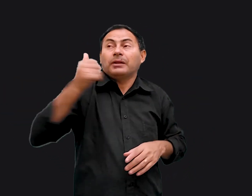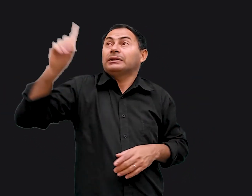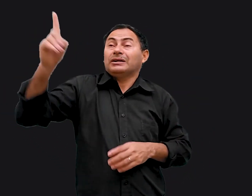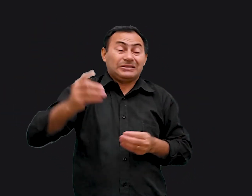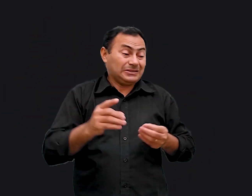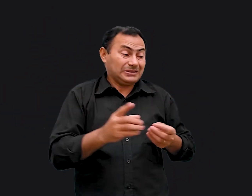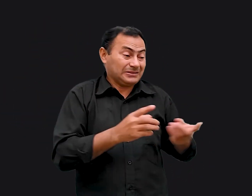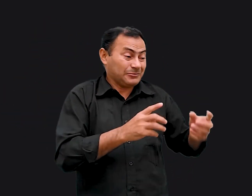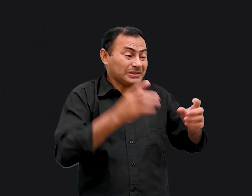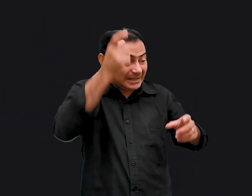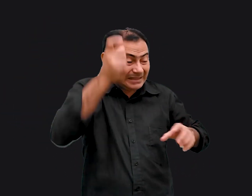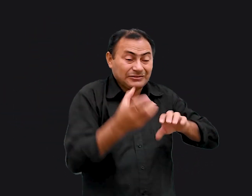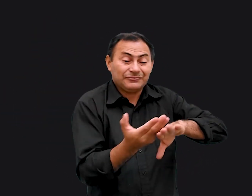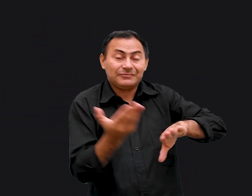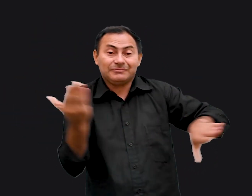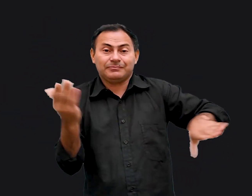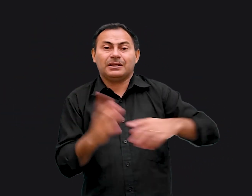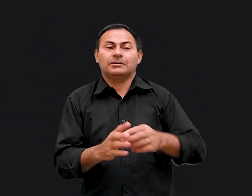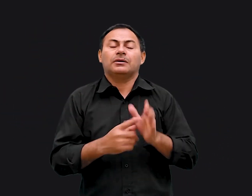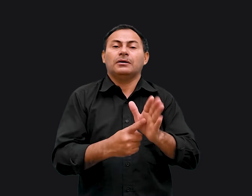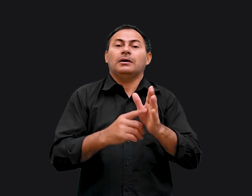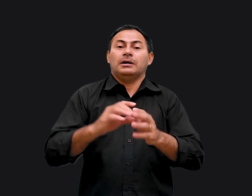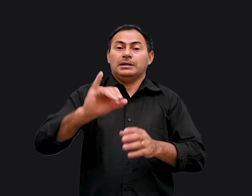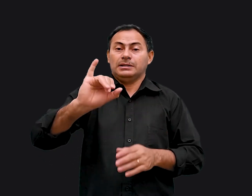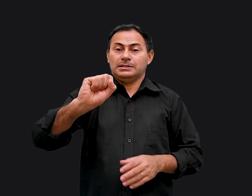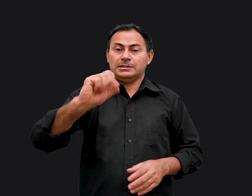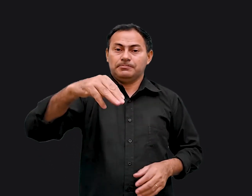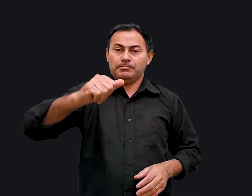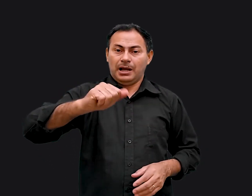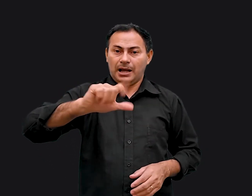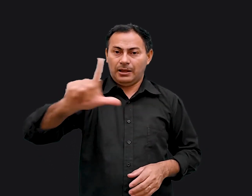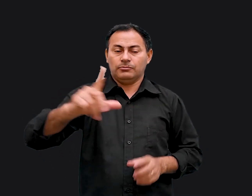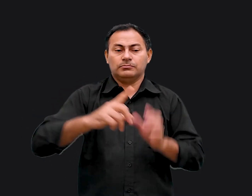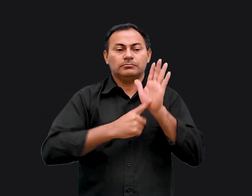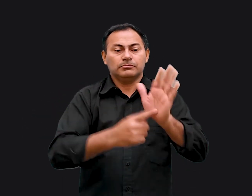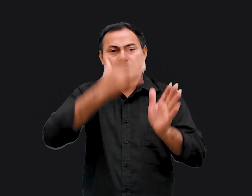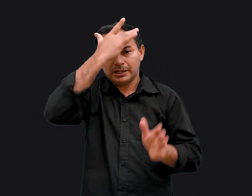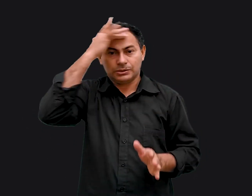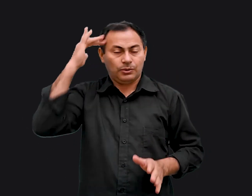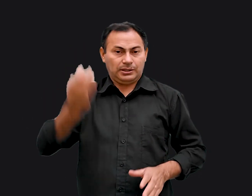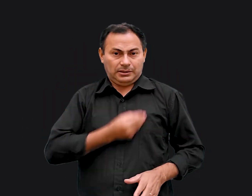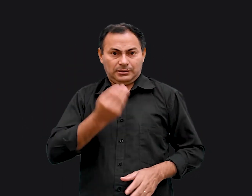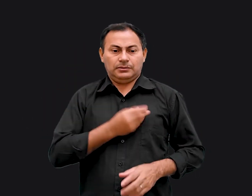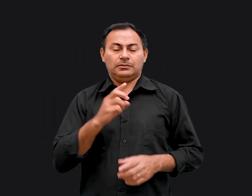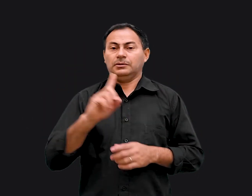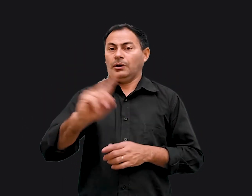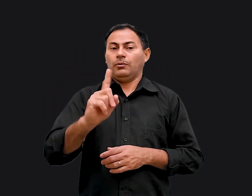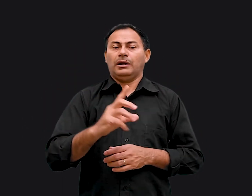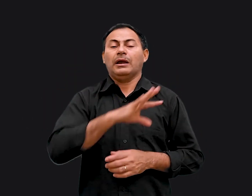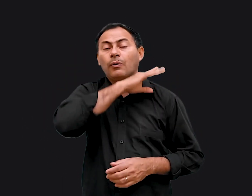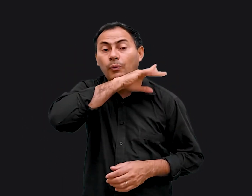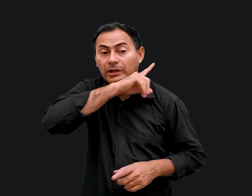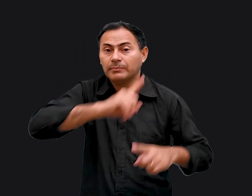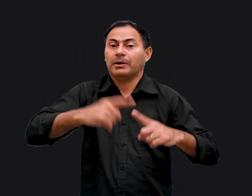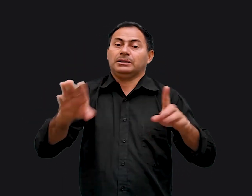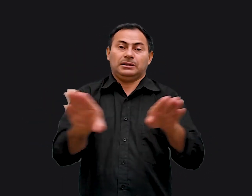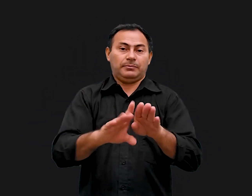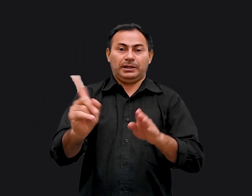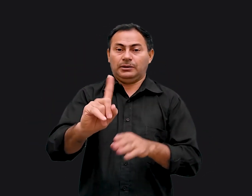nos oferecendo alguma coisa boa. Ismael representa isso, a figura das pessoas em nossas vidas, que não são ruins, mas também